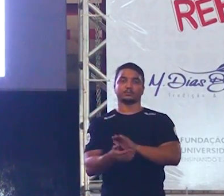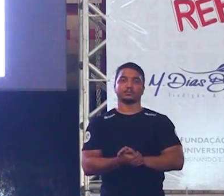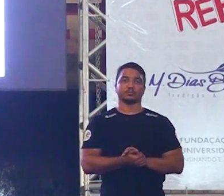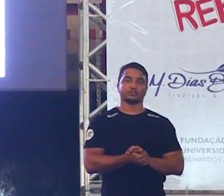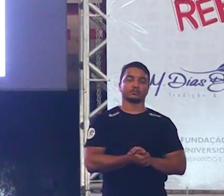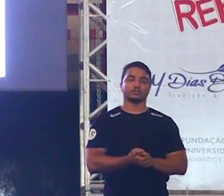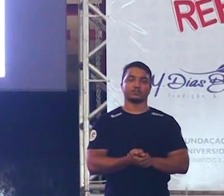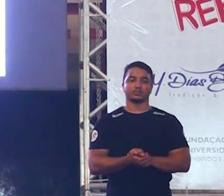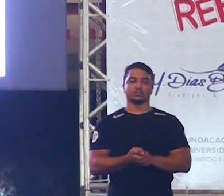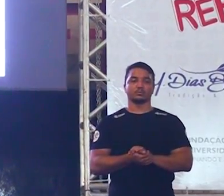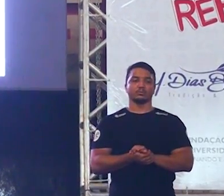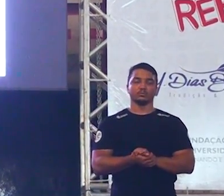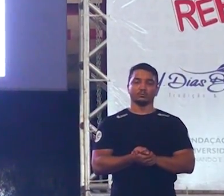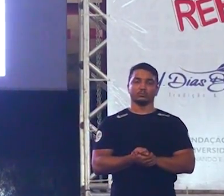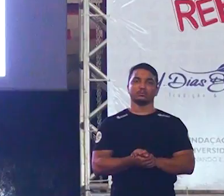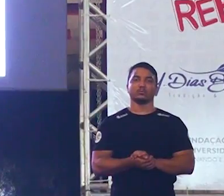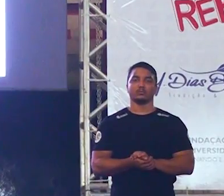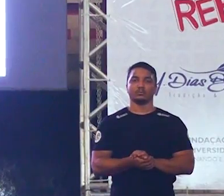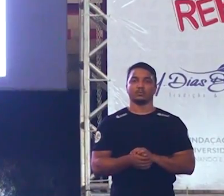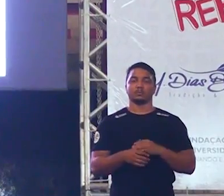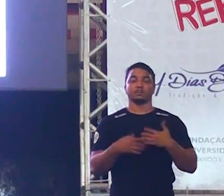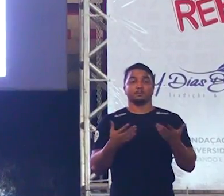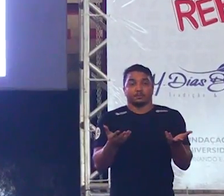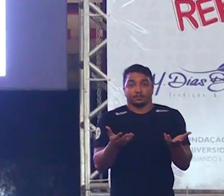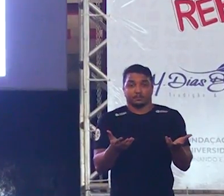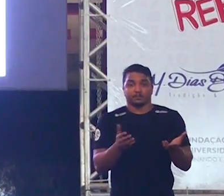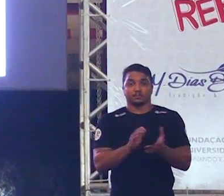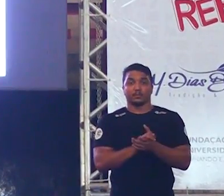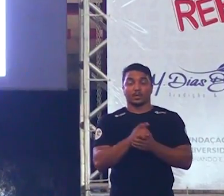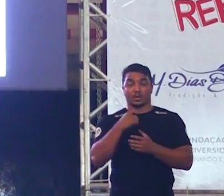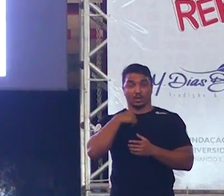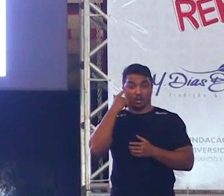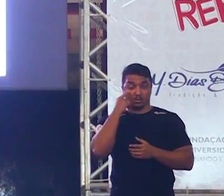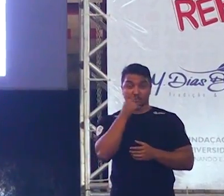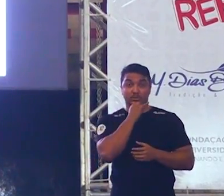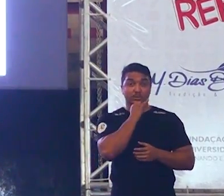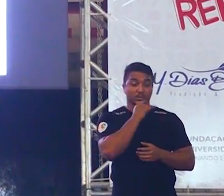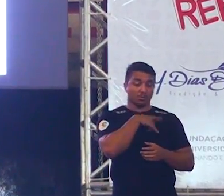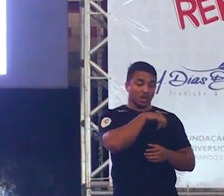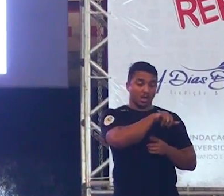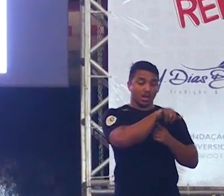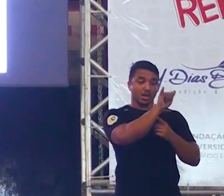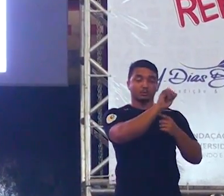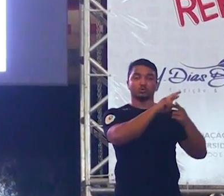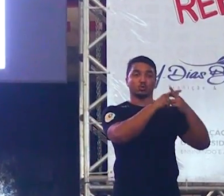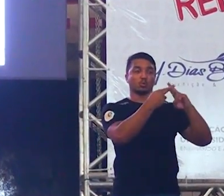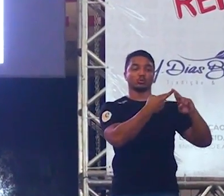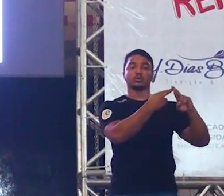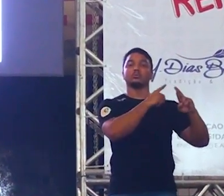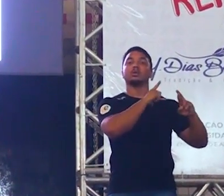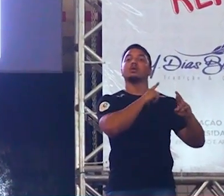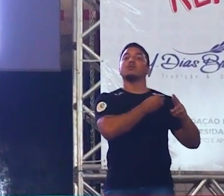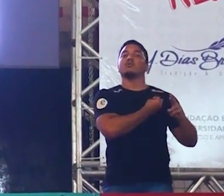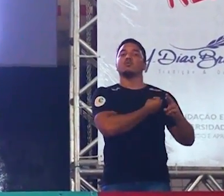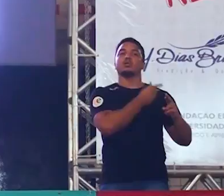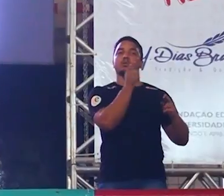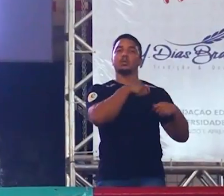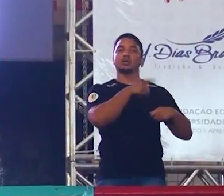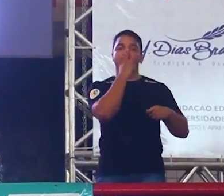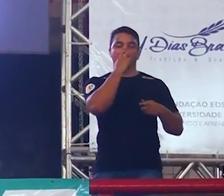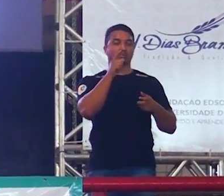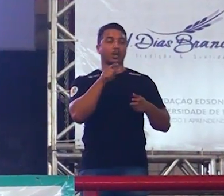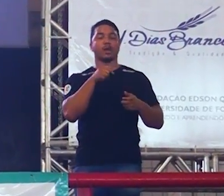reprodutor feminino. Então, a presença do Y é que vai definir o